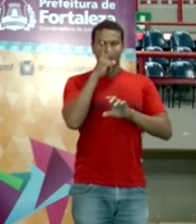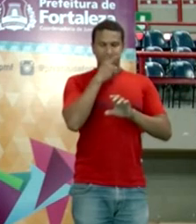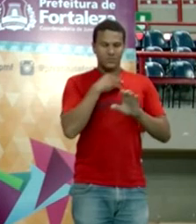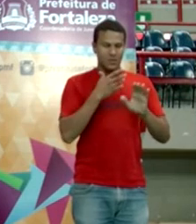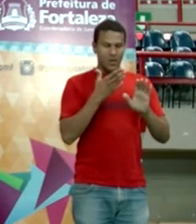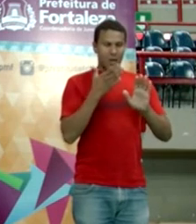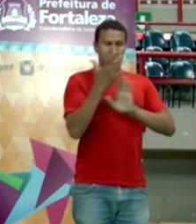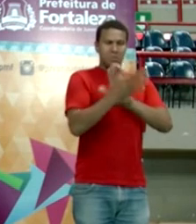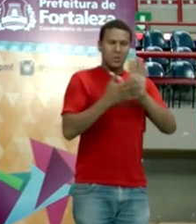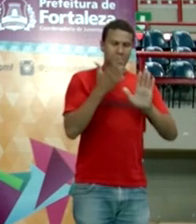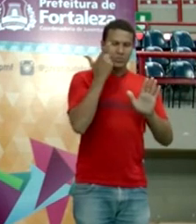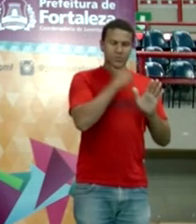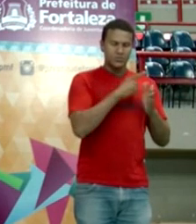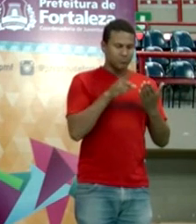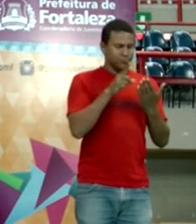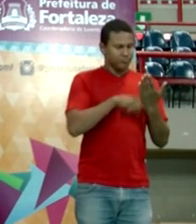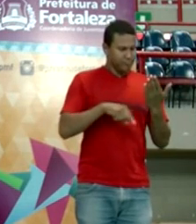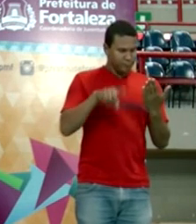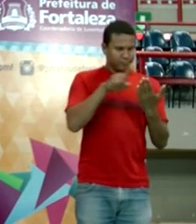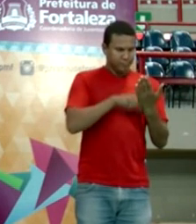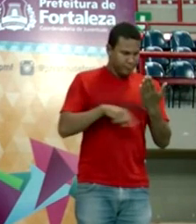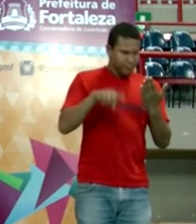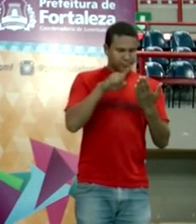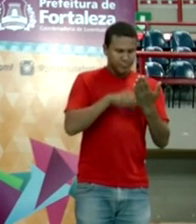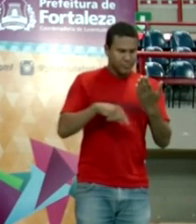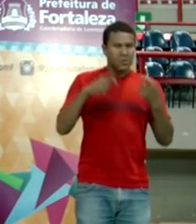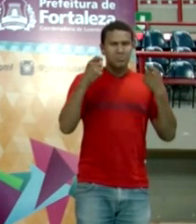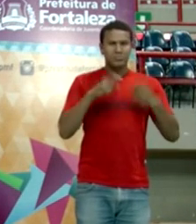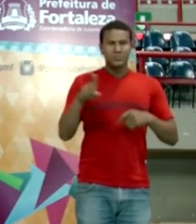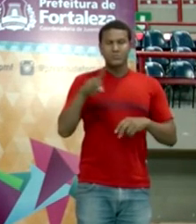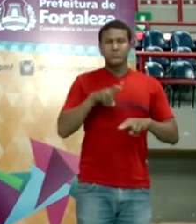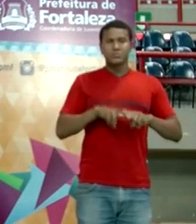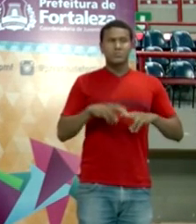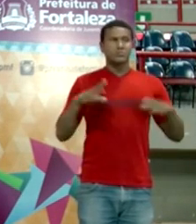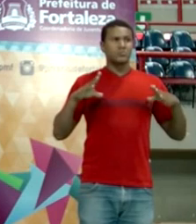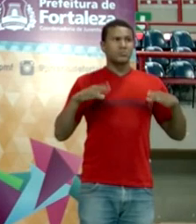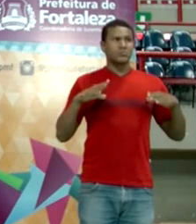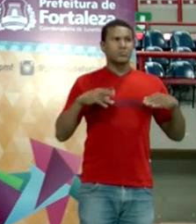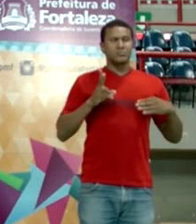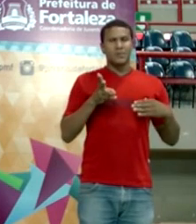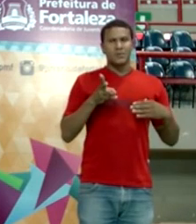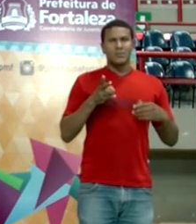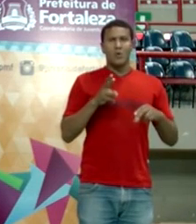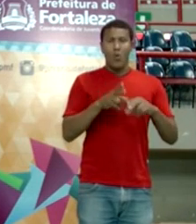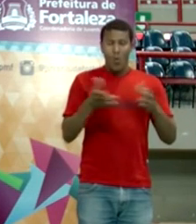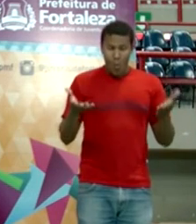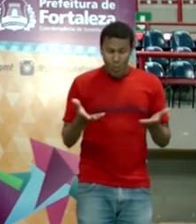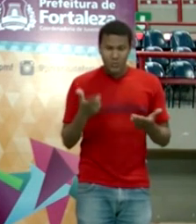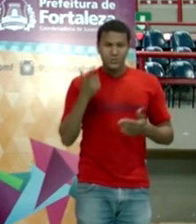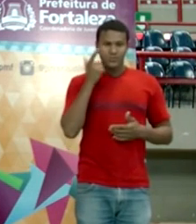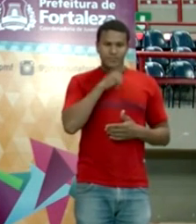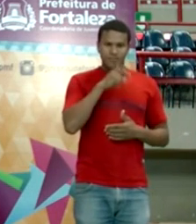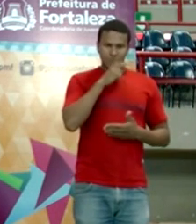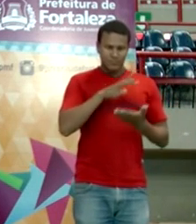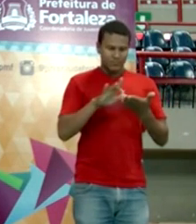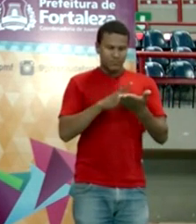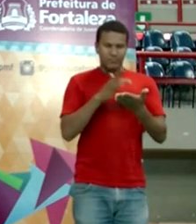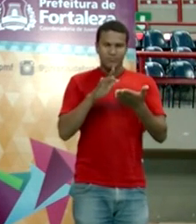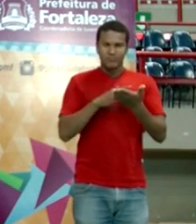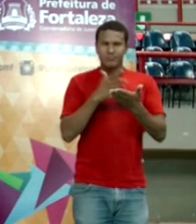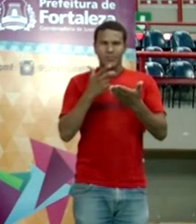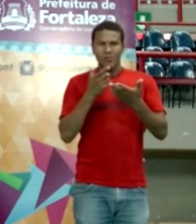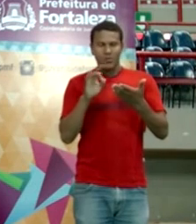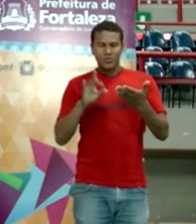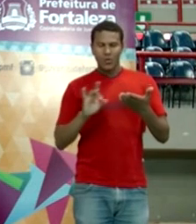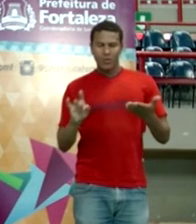levantar de sua cadeira. Hoje podemos alternar entre documentos com muito mais facilidade. Um